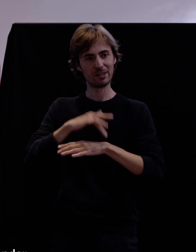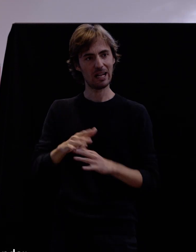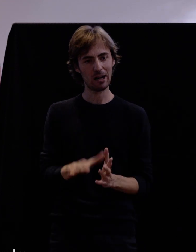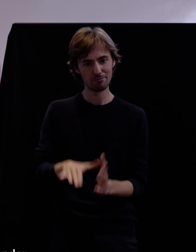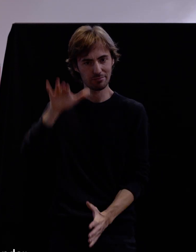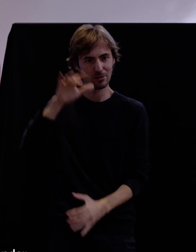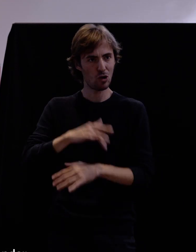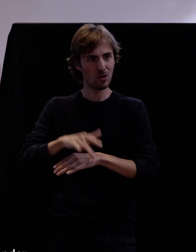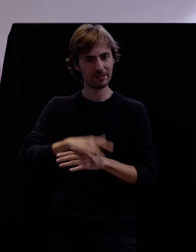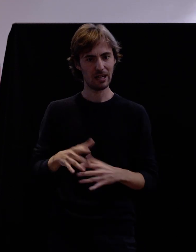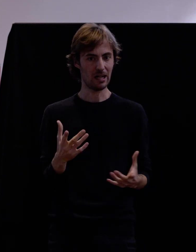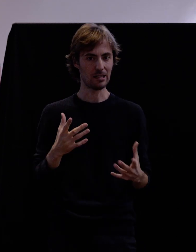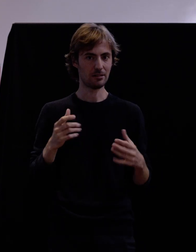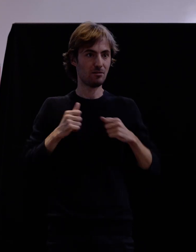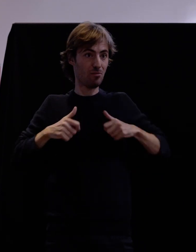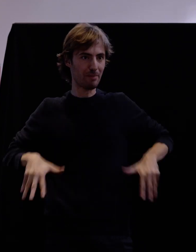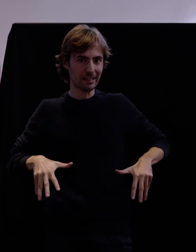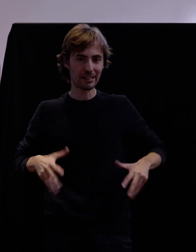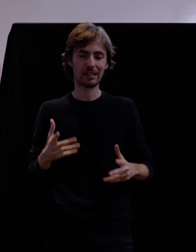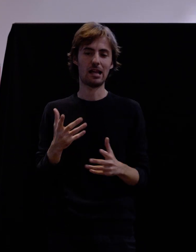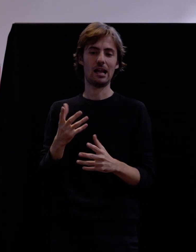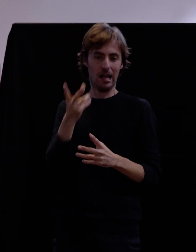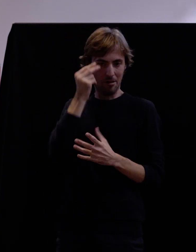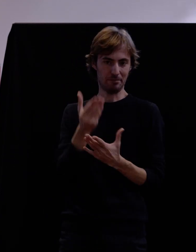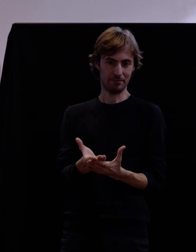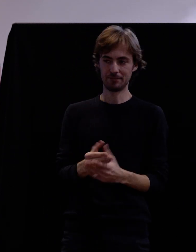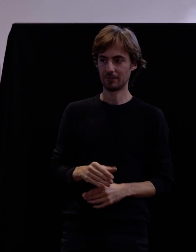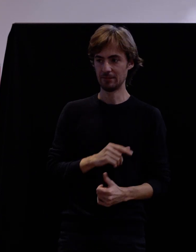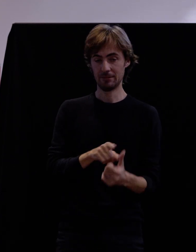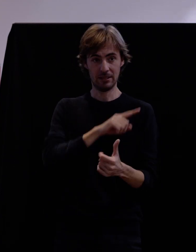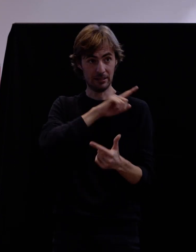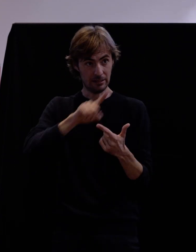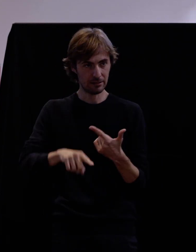avaient... Voilà, ça a permis également